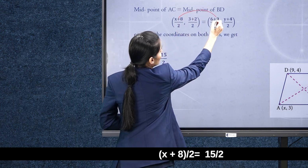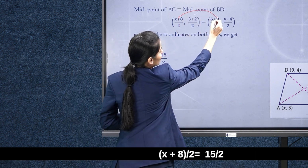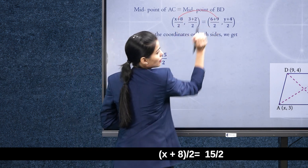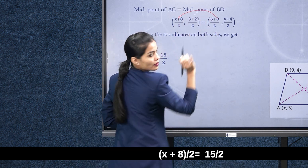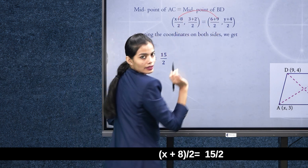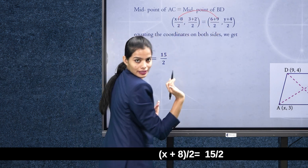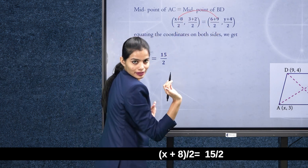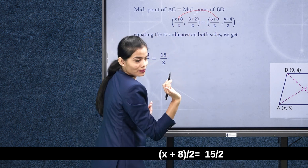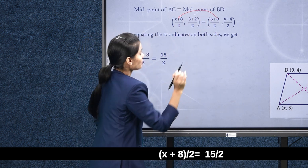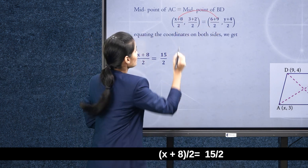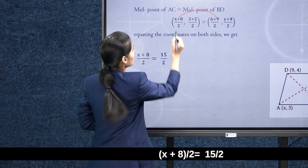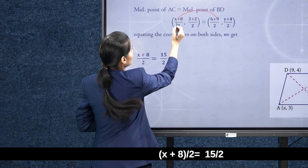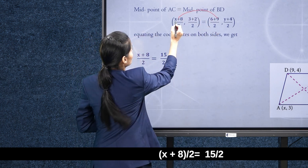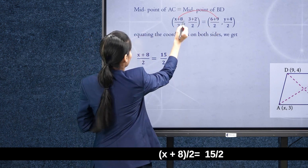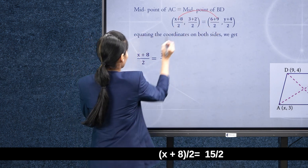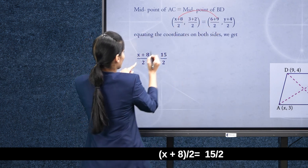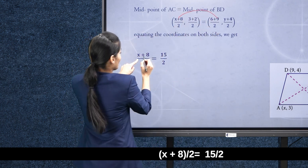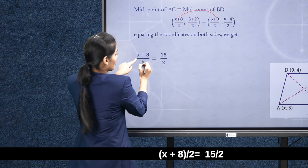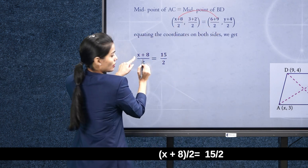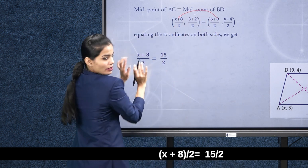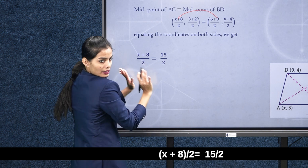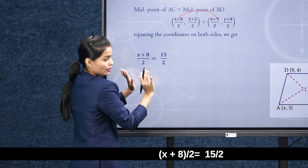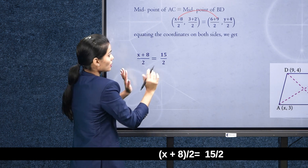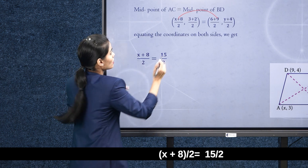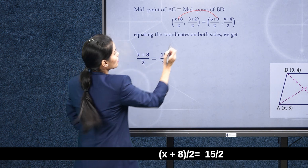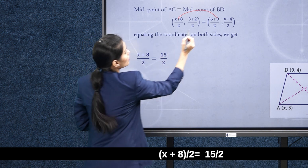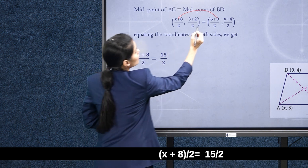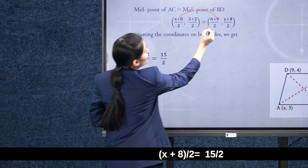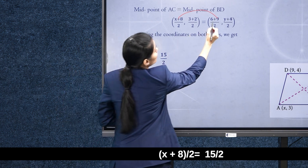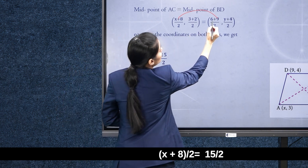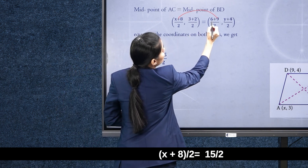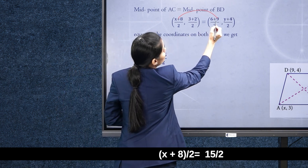x plus 8 by 2 is equal to 15 by 2.